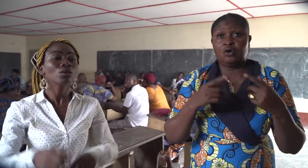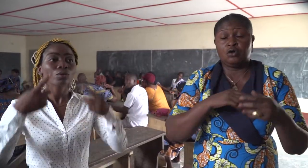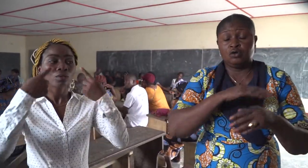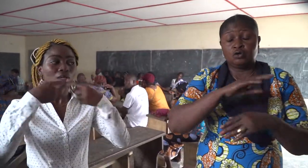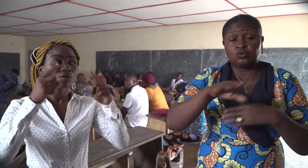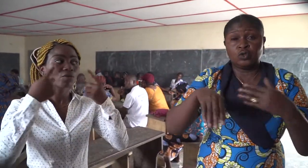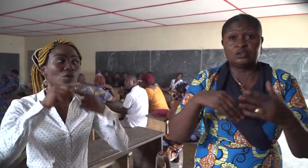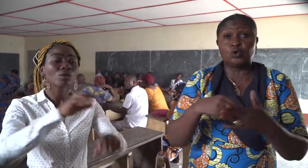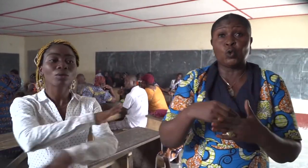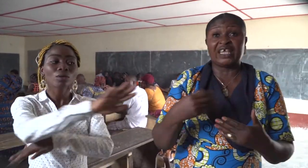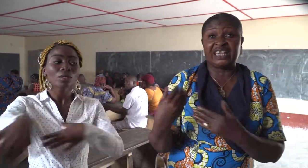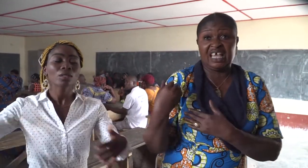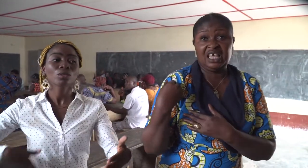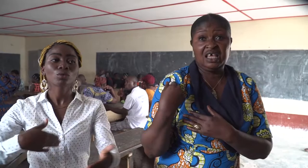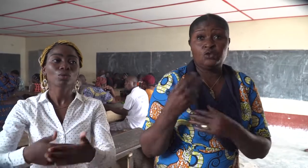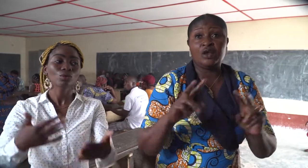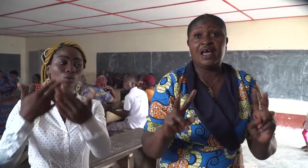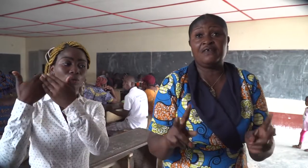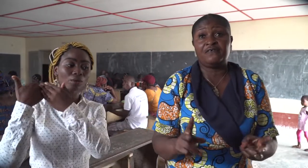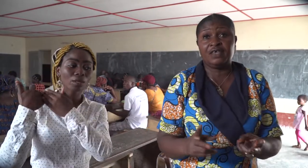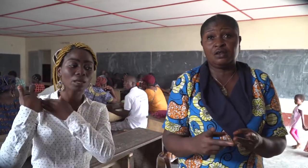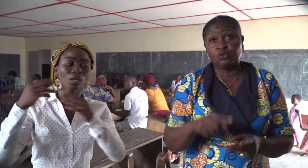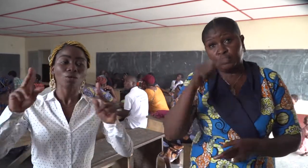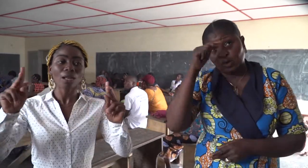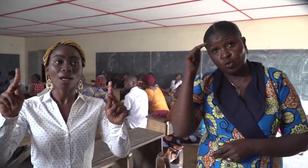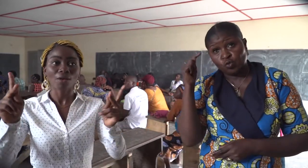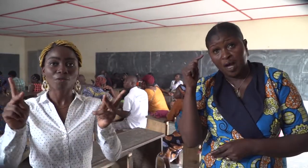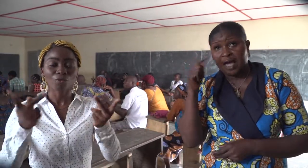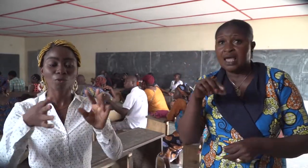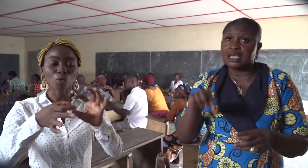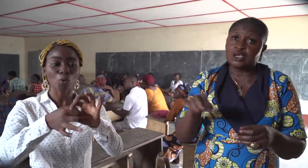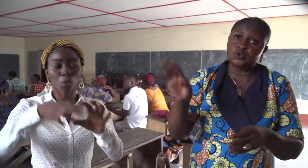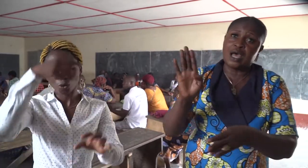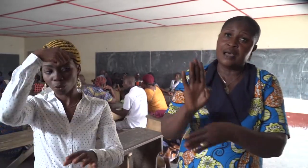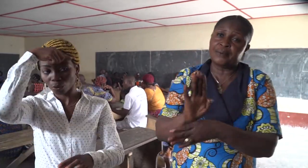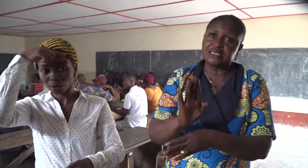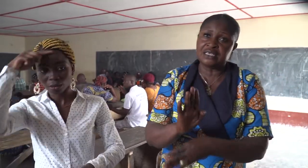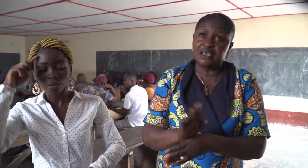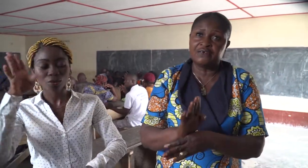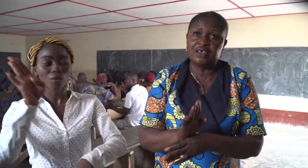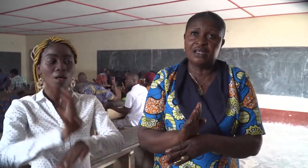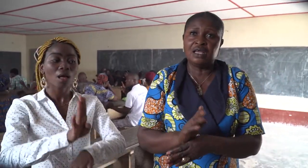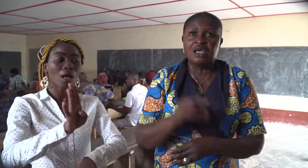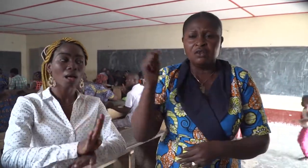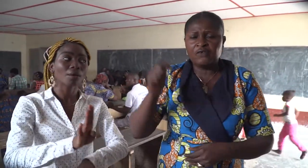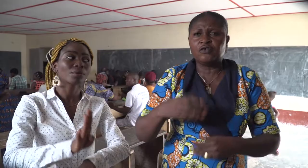tous les autorités de la ville de Ponte-Noir, qu'elles soient préservées. Il ne faut